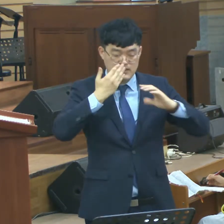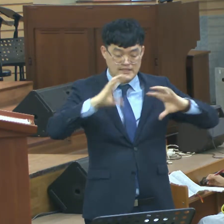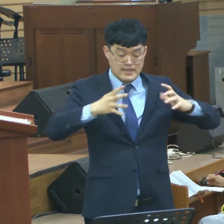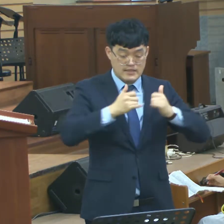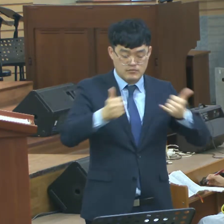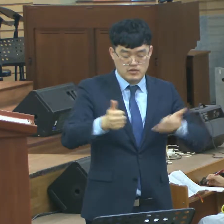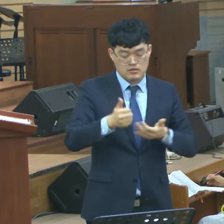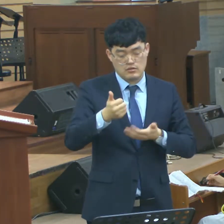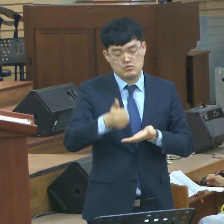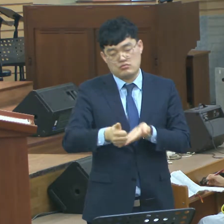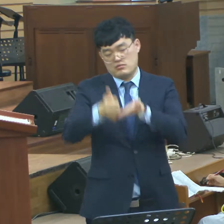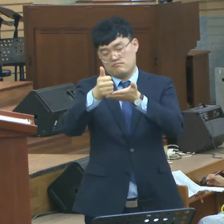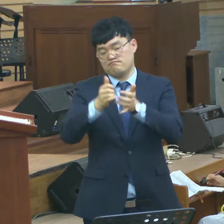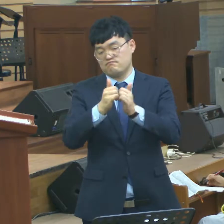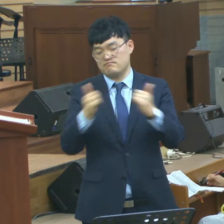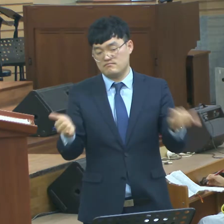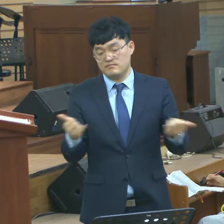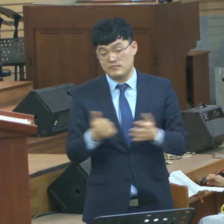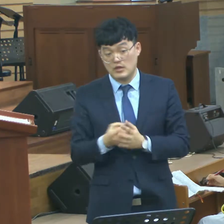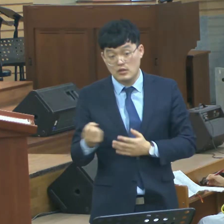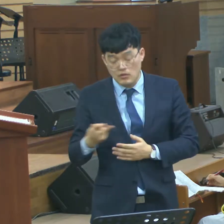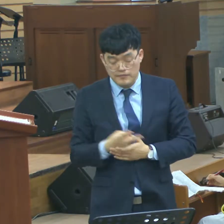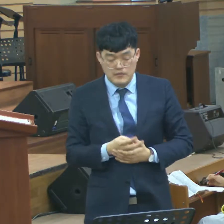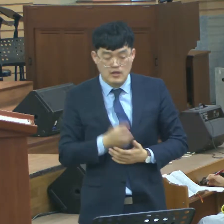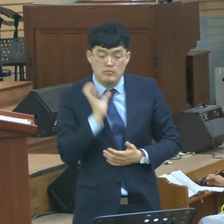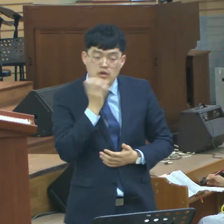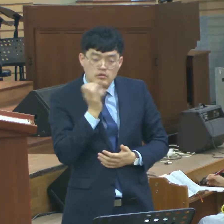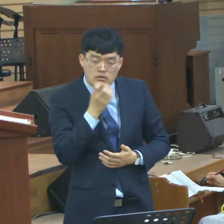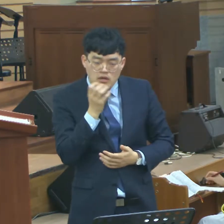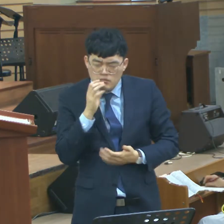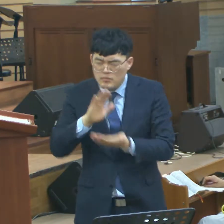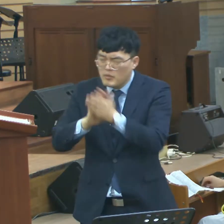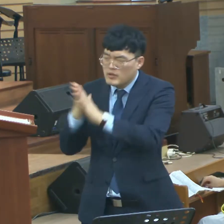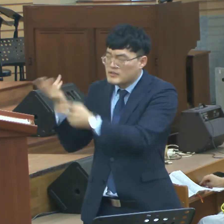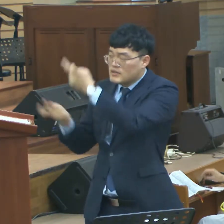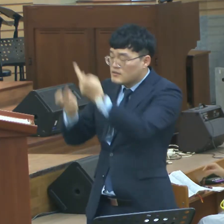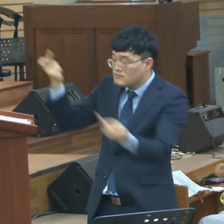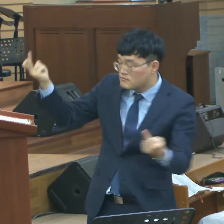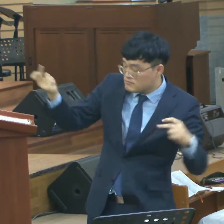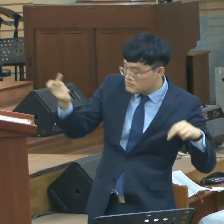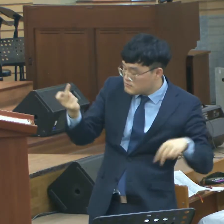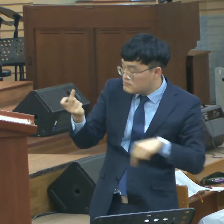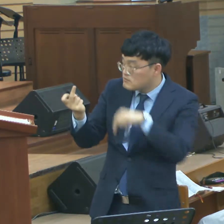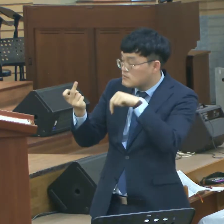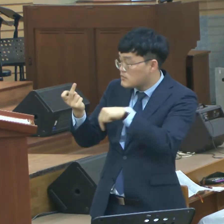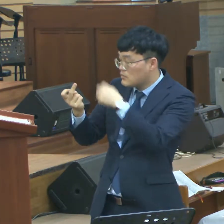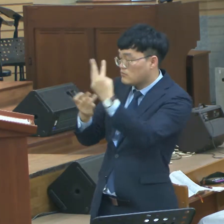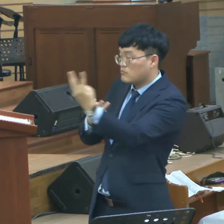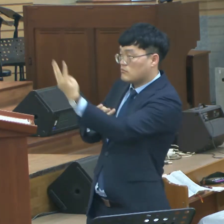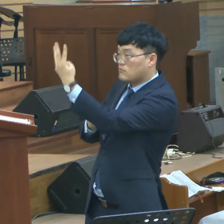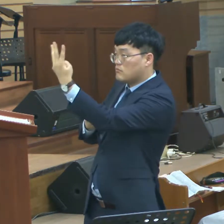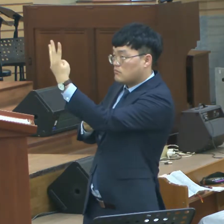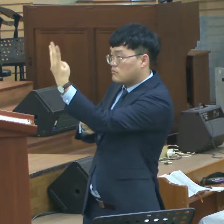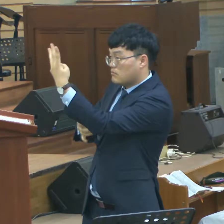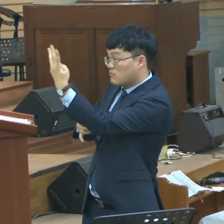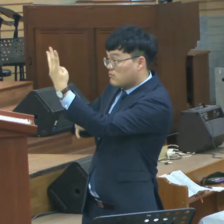야고보가 변화산에 올라가서 이렇게 보니까 엘리야를 한 번도 본 적이 없는데 말하는 내용 전체적으로 보니까 그 사람이